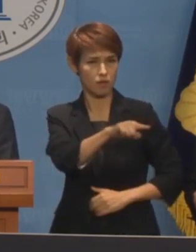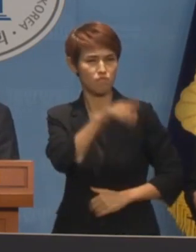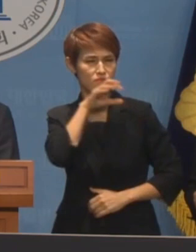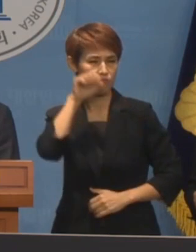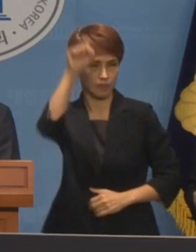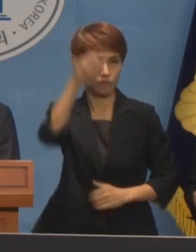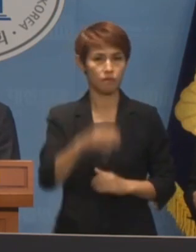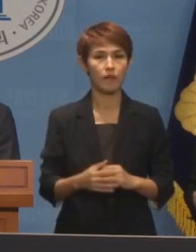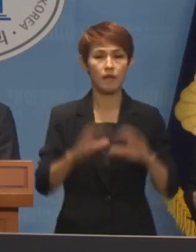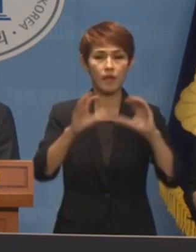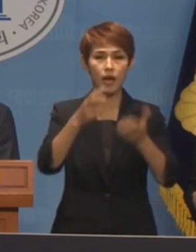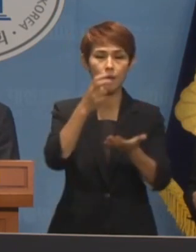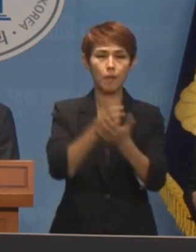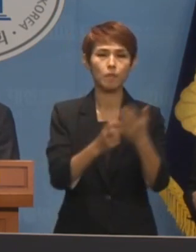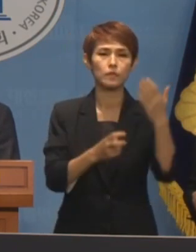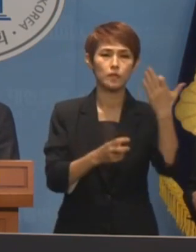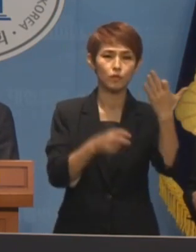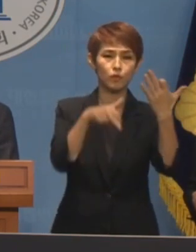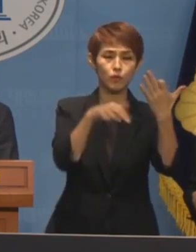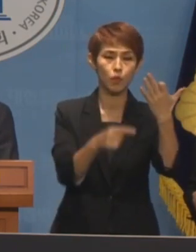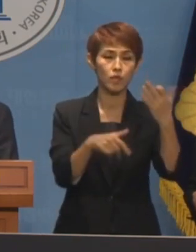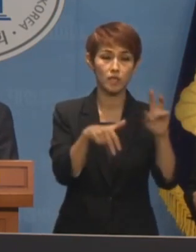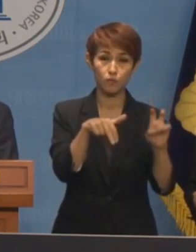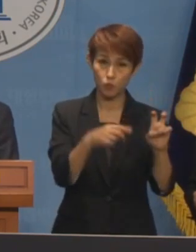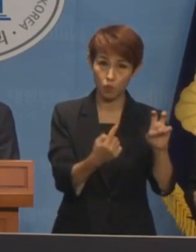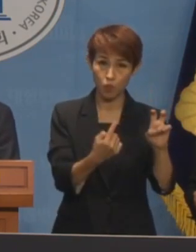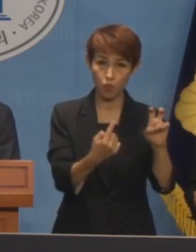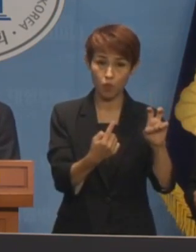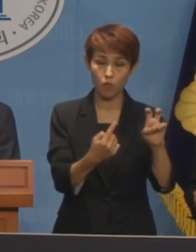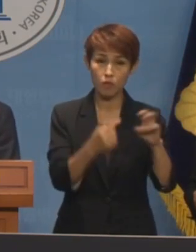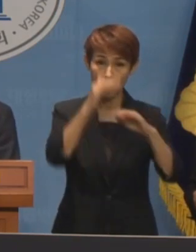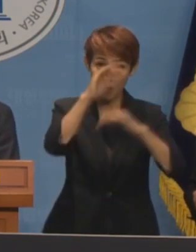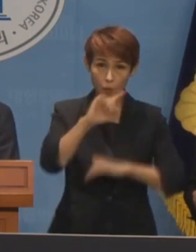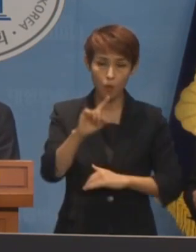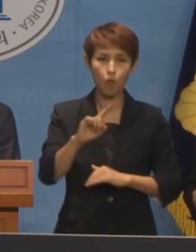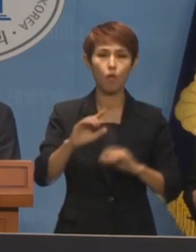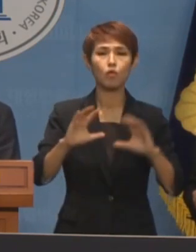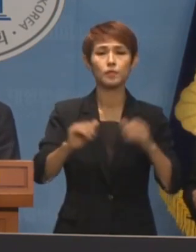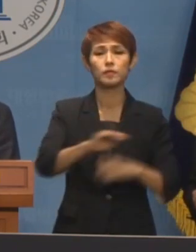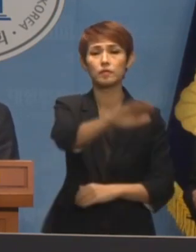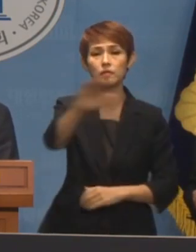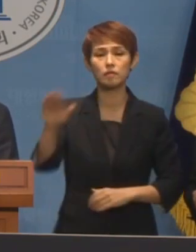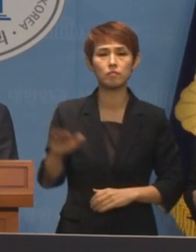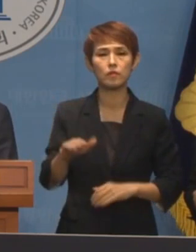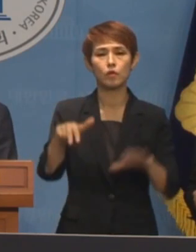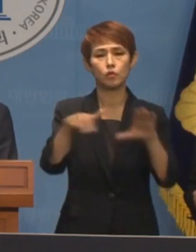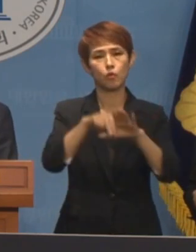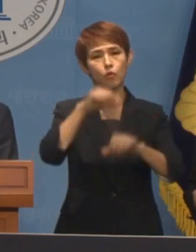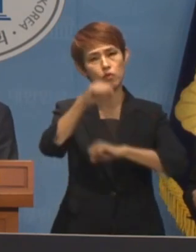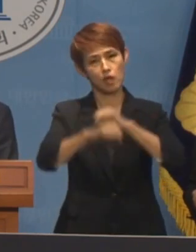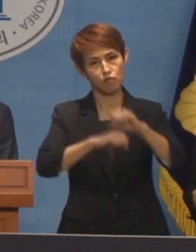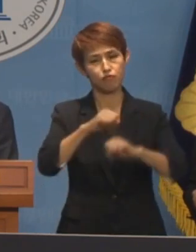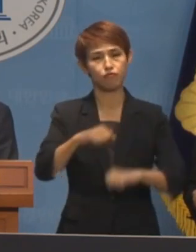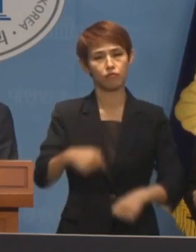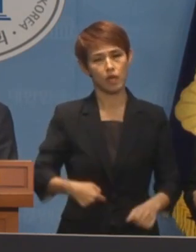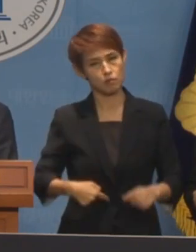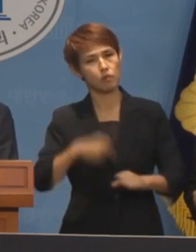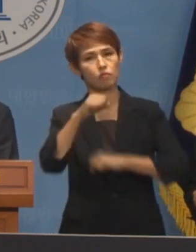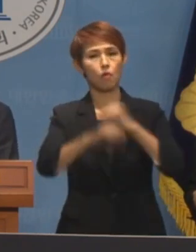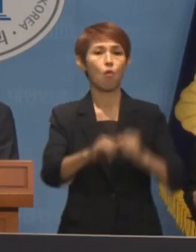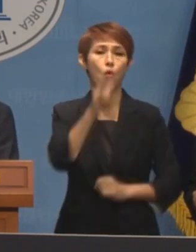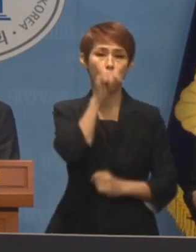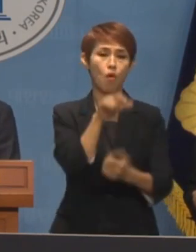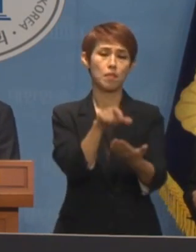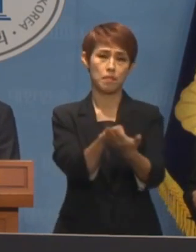헌법 제19조와 20조는 모든 국민은 양심의 자유와 종교의 자유를 가진다고 명시하고